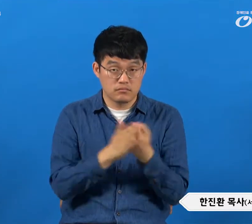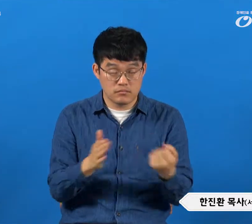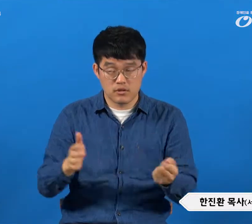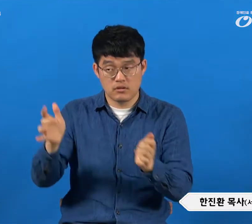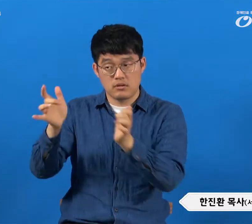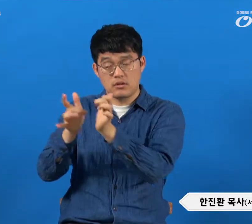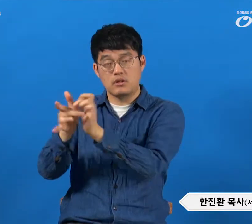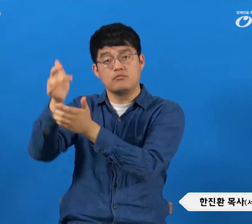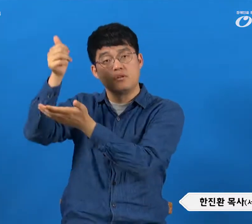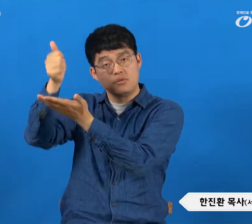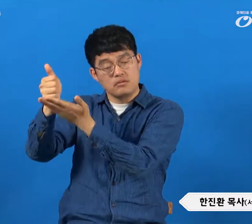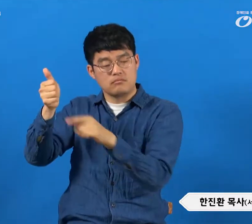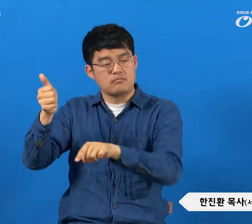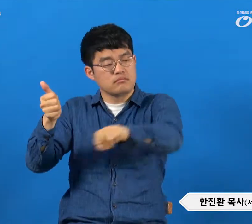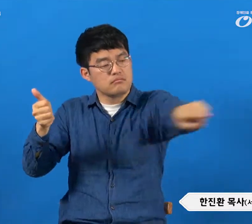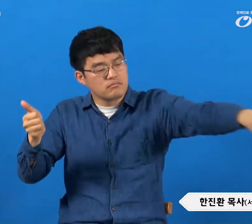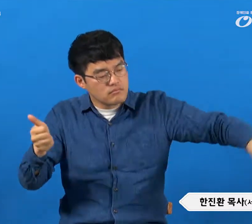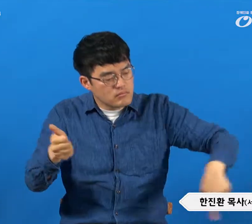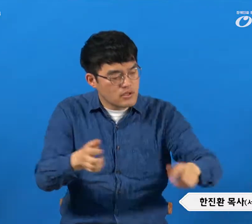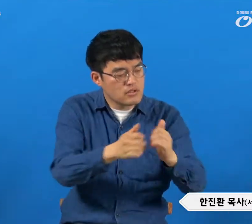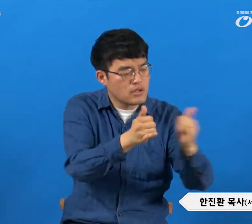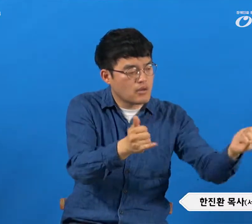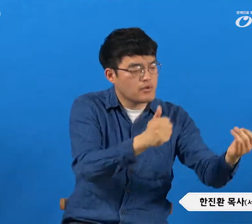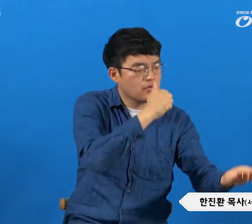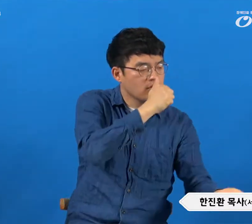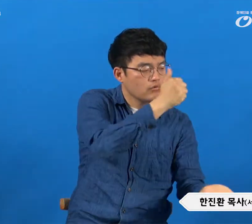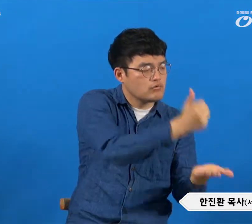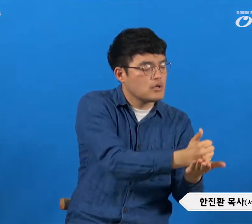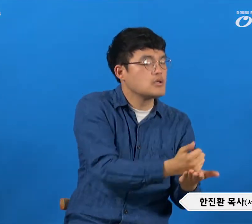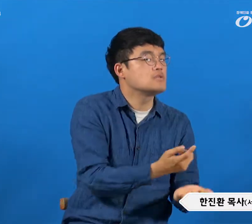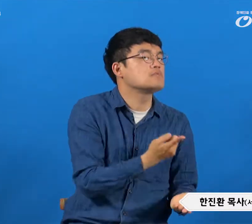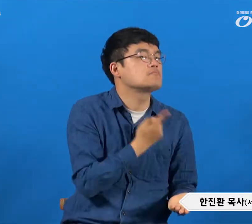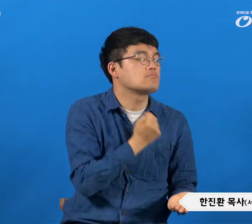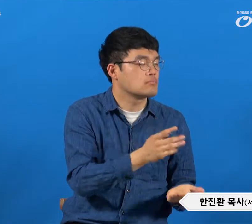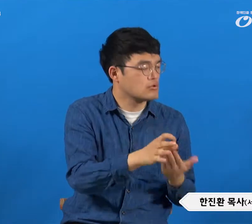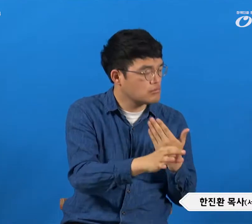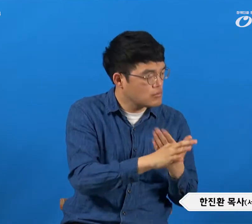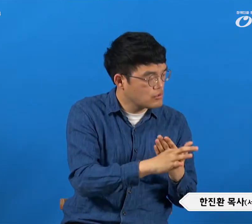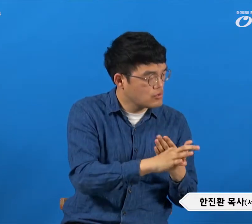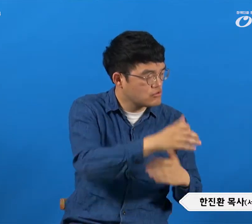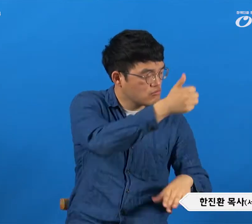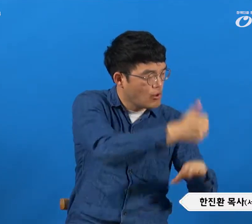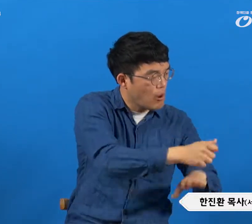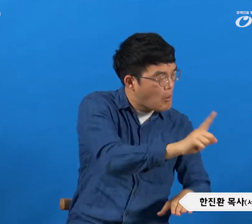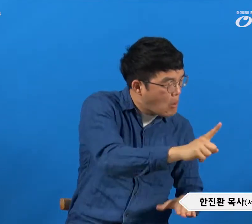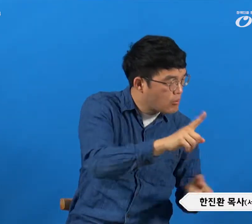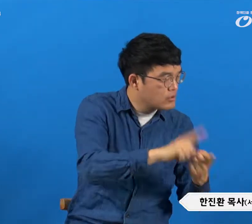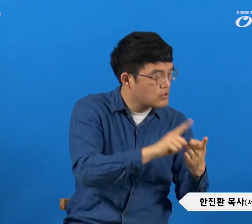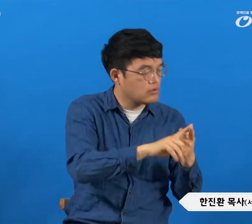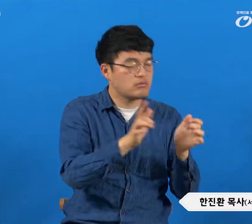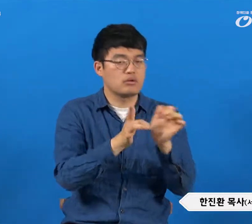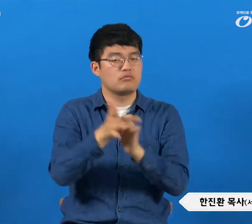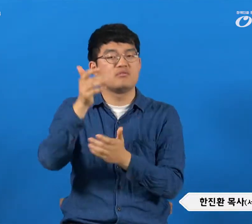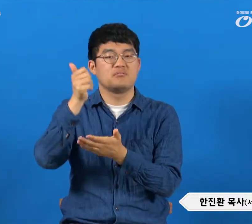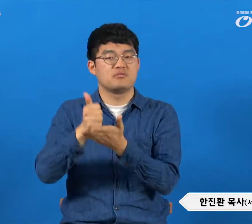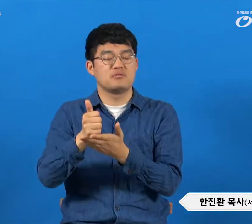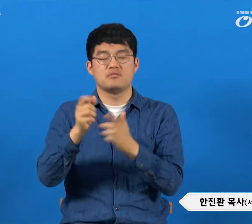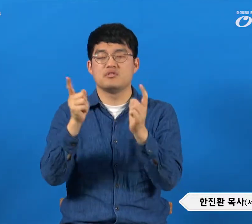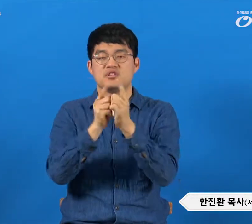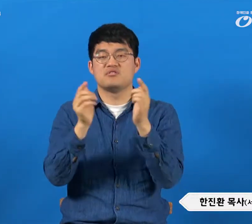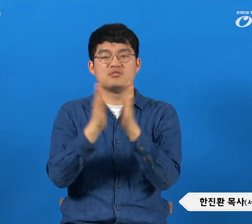그래서 예수님은 사람이 죄를 지으면 어떻게 된다는 것을 모르십니다. 이론적으로야